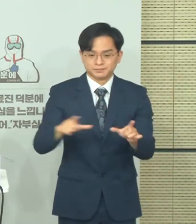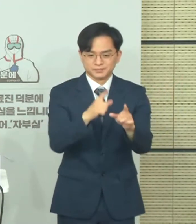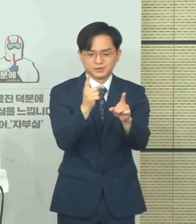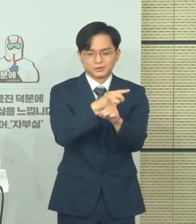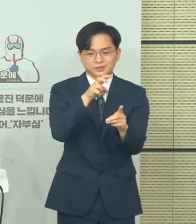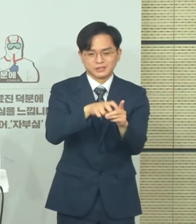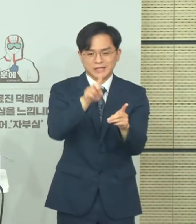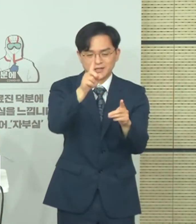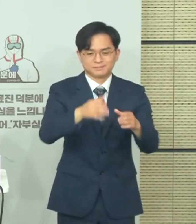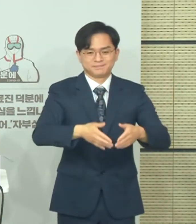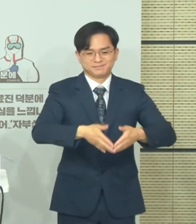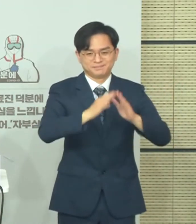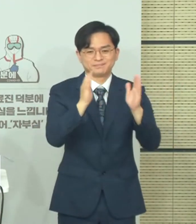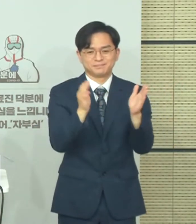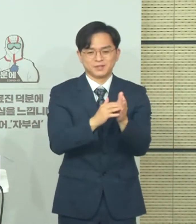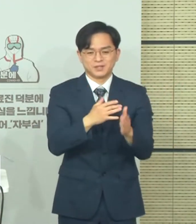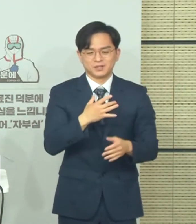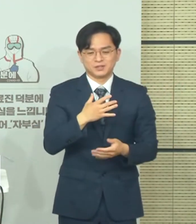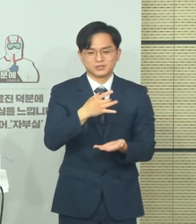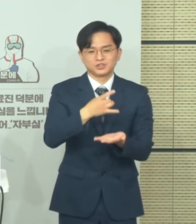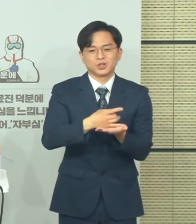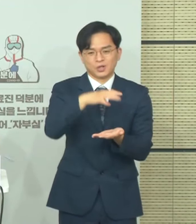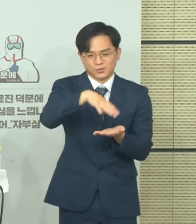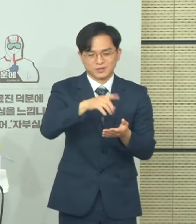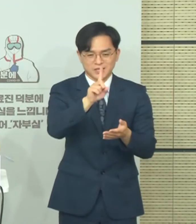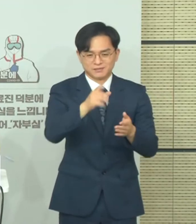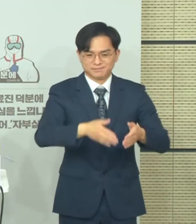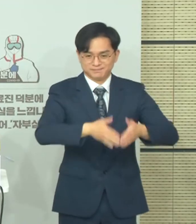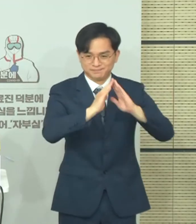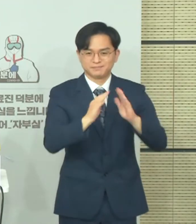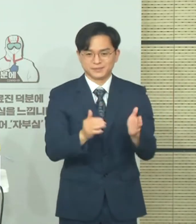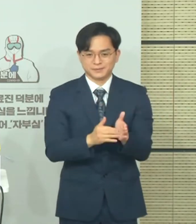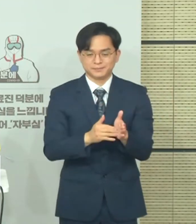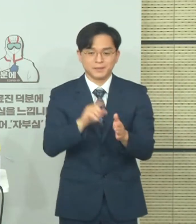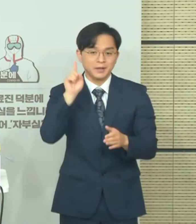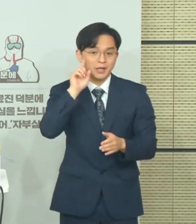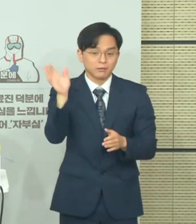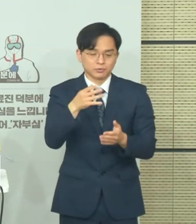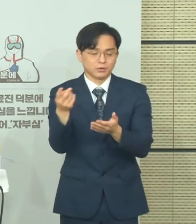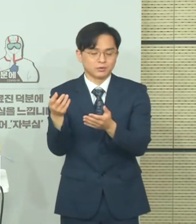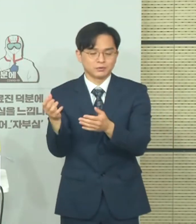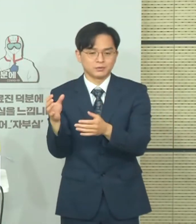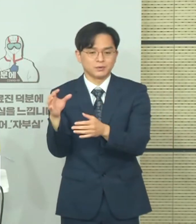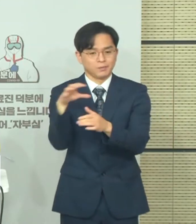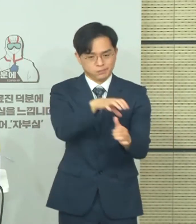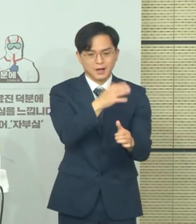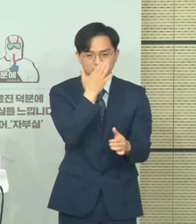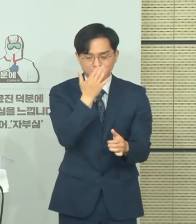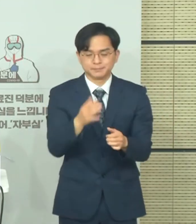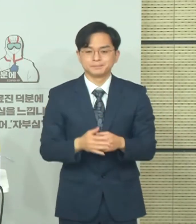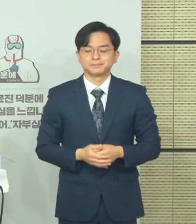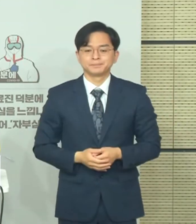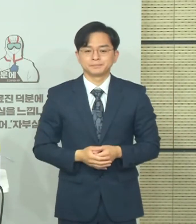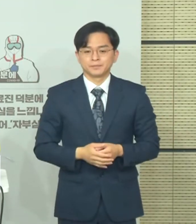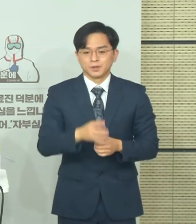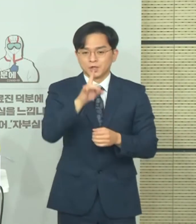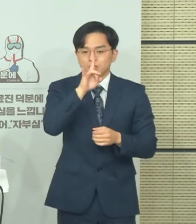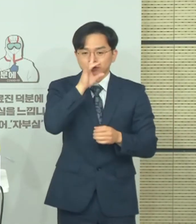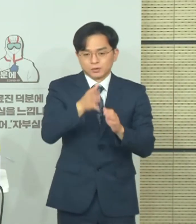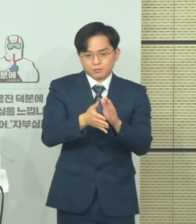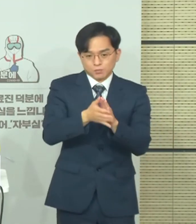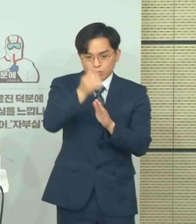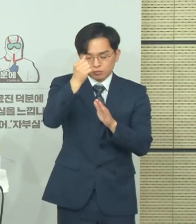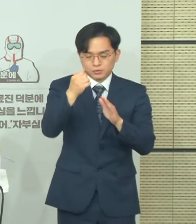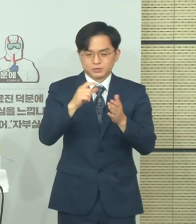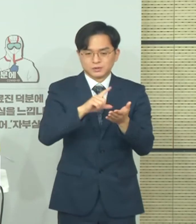환자가 입수할 수 있도록 할 예정입니다 또한 지자체와의 협력을 강화하기 위하여 야 하여 오늘